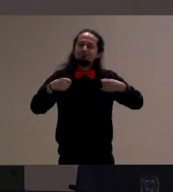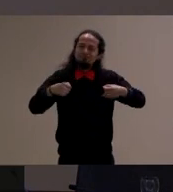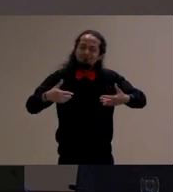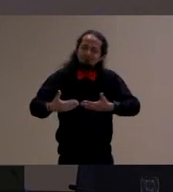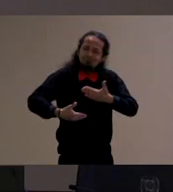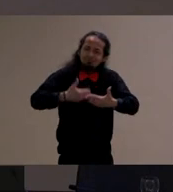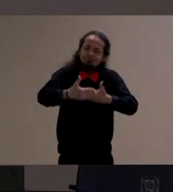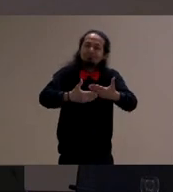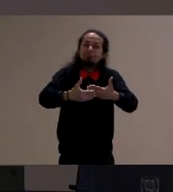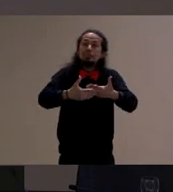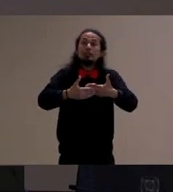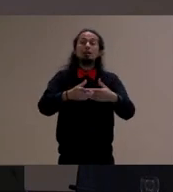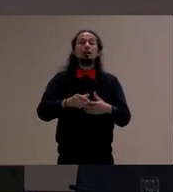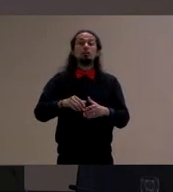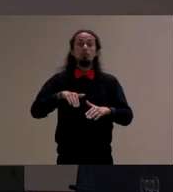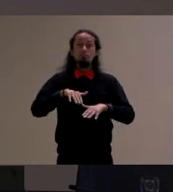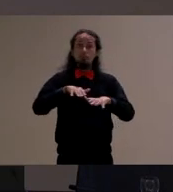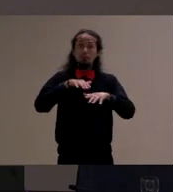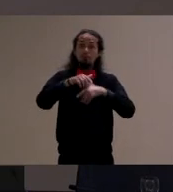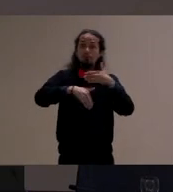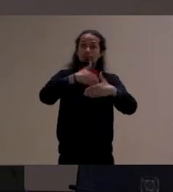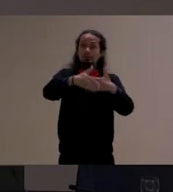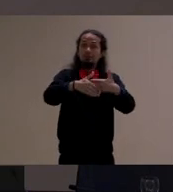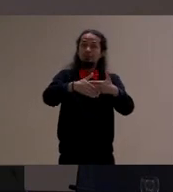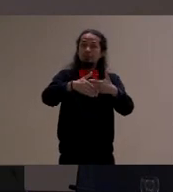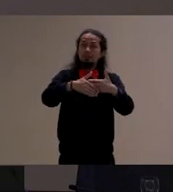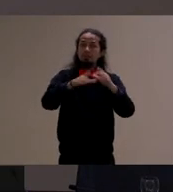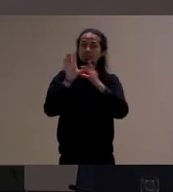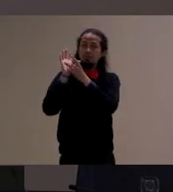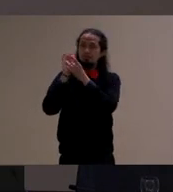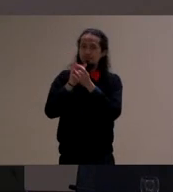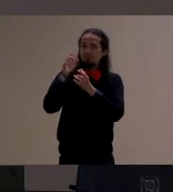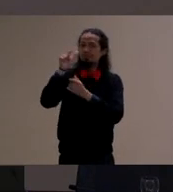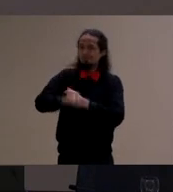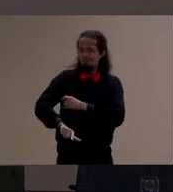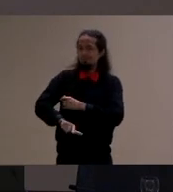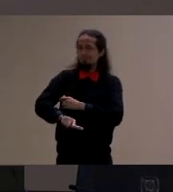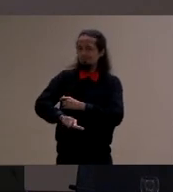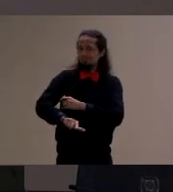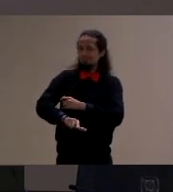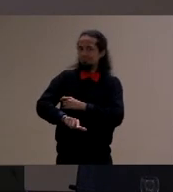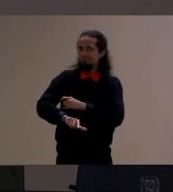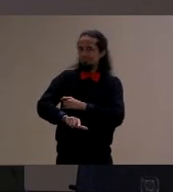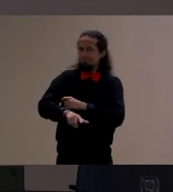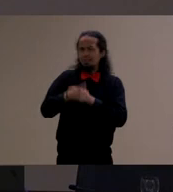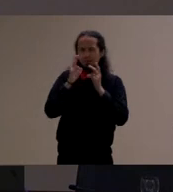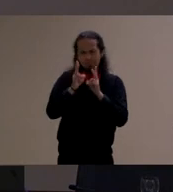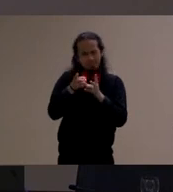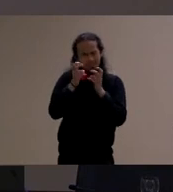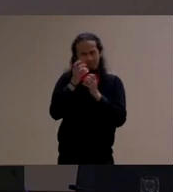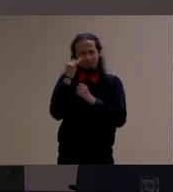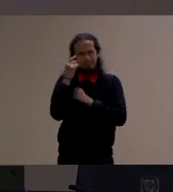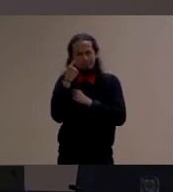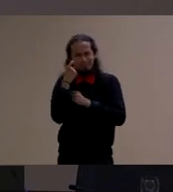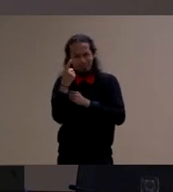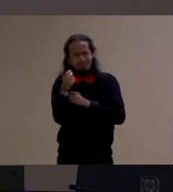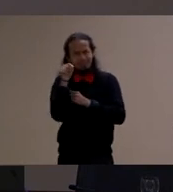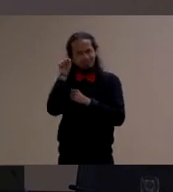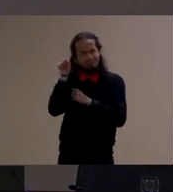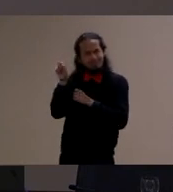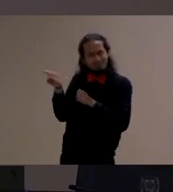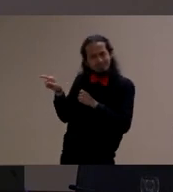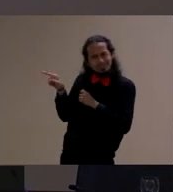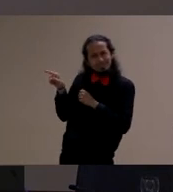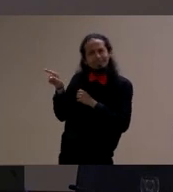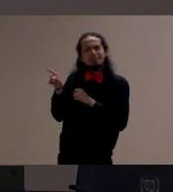seguinte ao da recontextualização é vejam como isso é interessante não é um movimento de